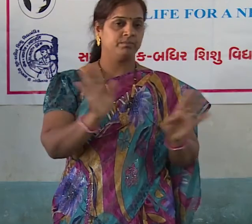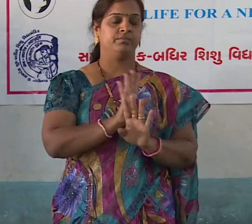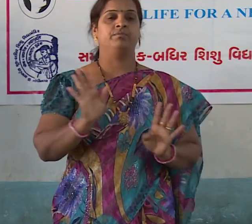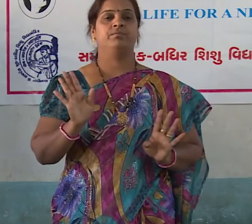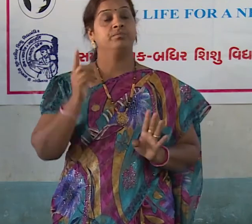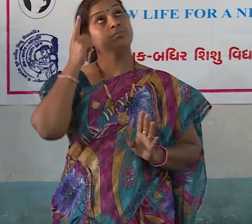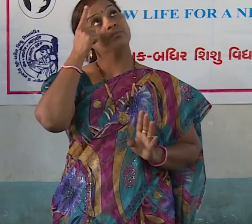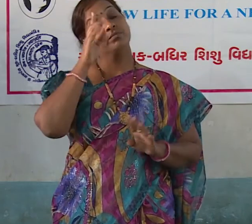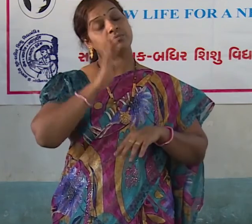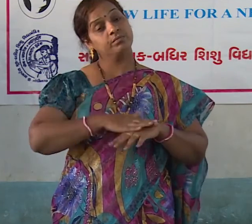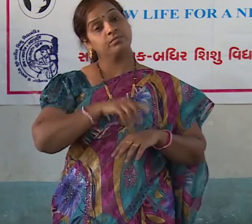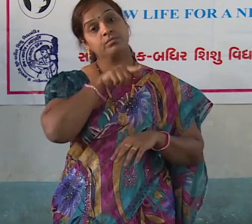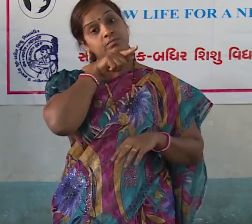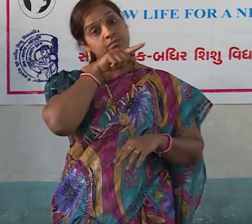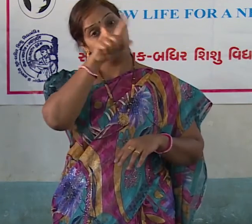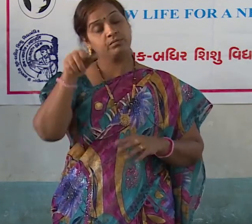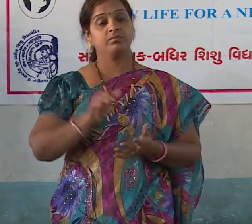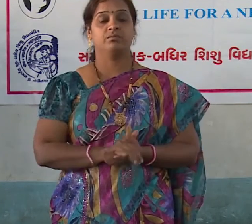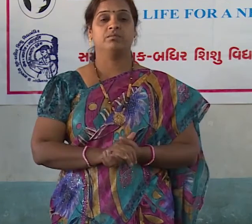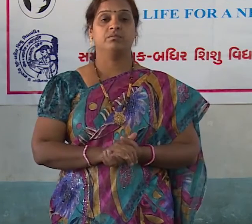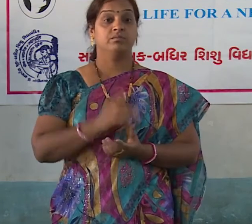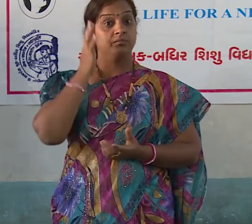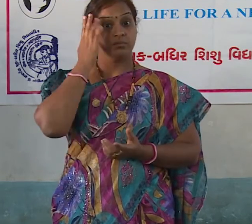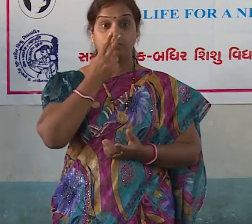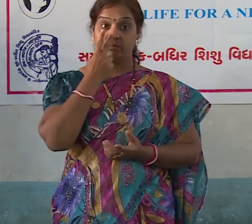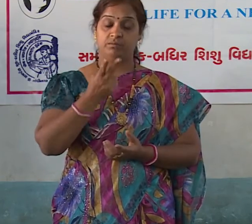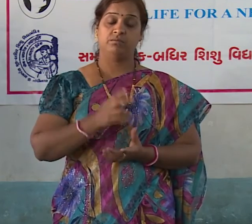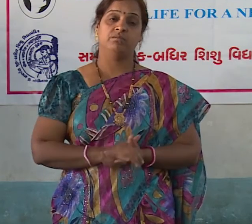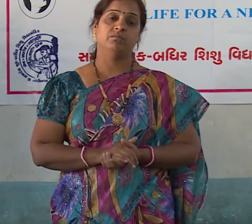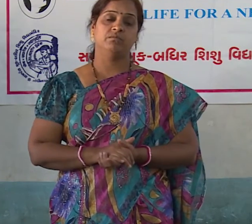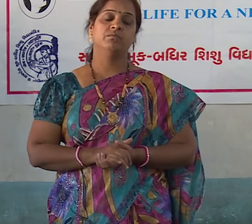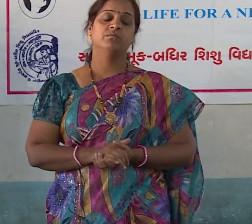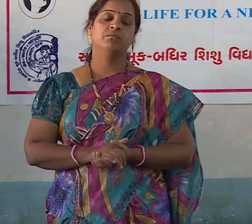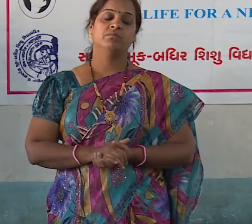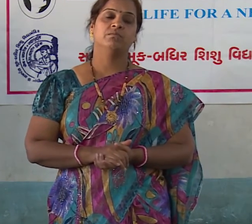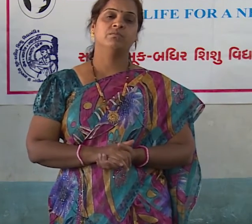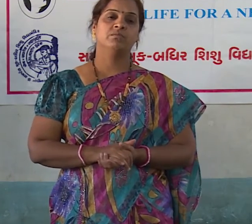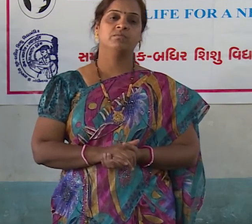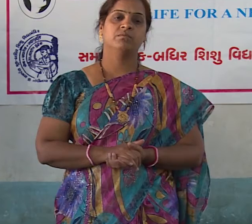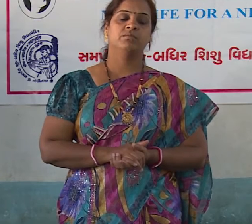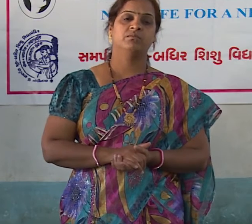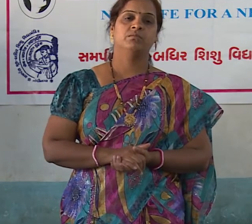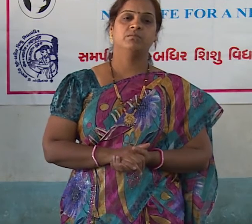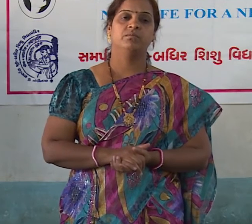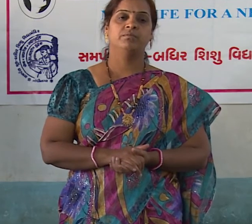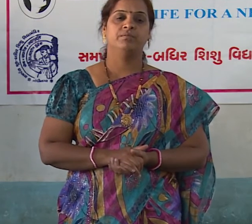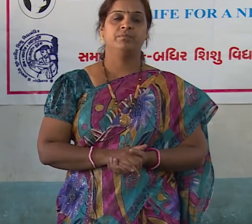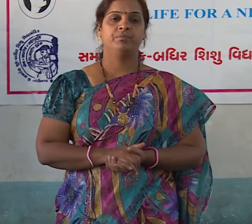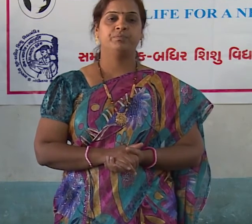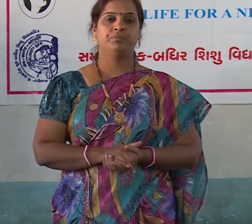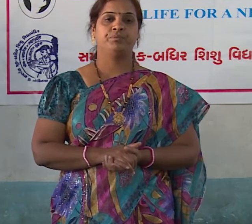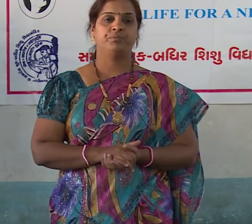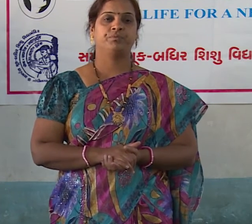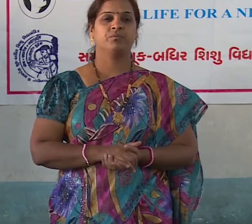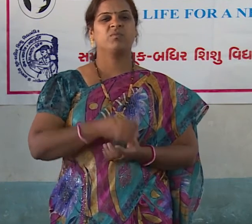ही उनका ध्यान रखता है। उसके आगे बहुत अच्छा एक और कहानी है अकबर और बीरबल